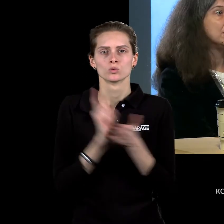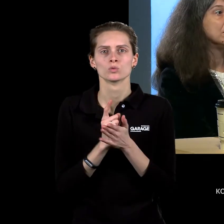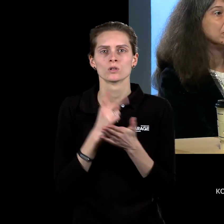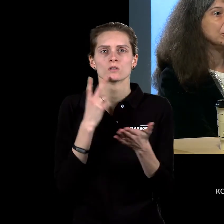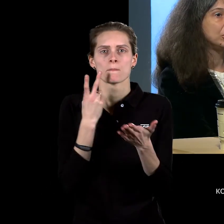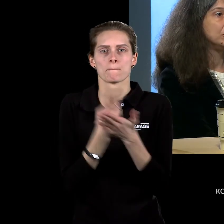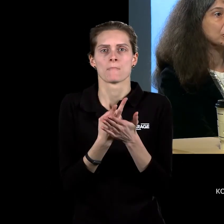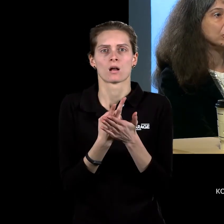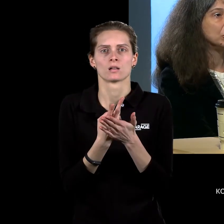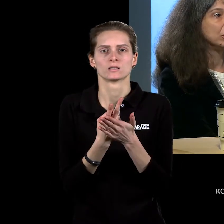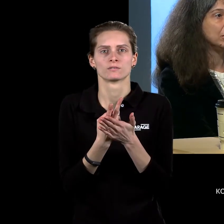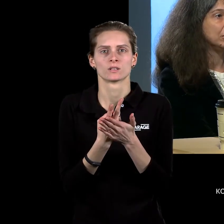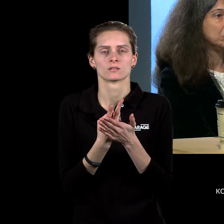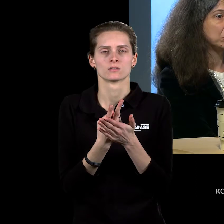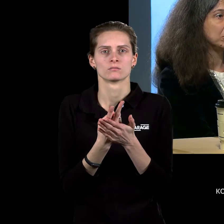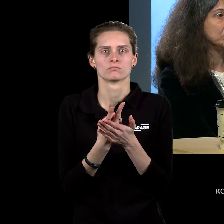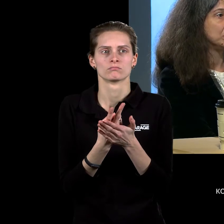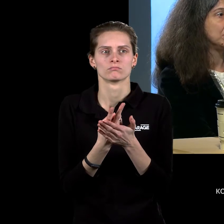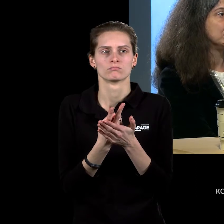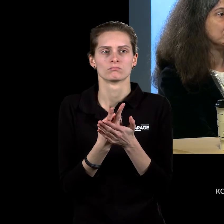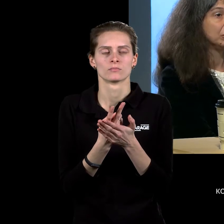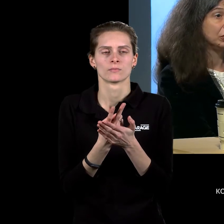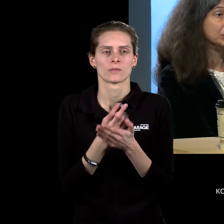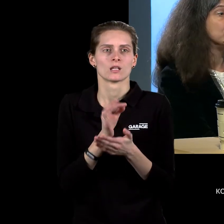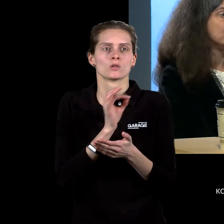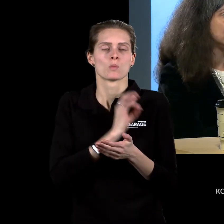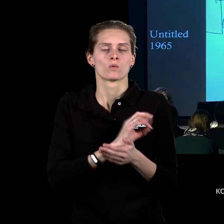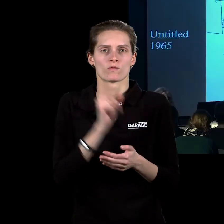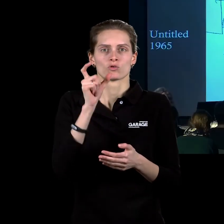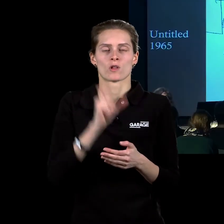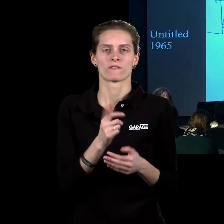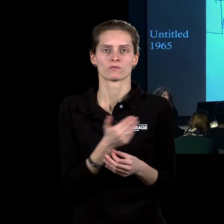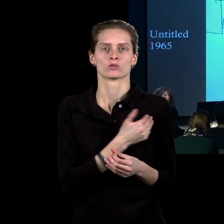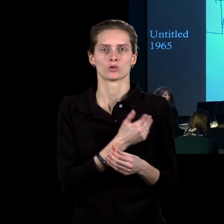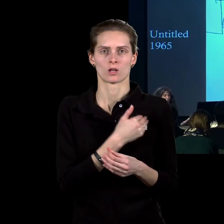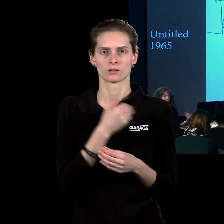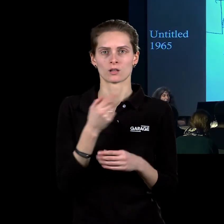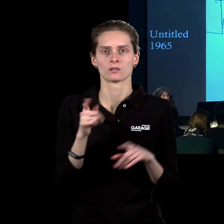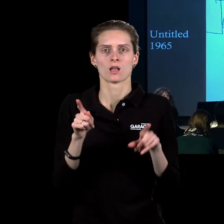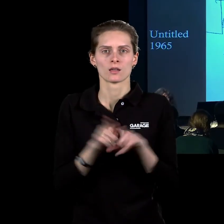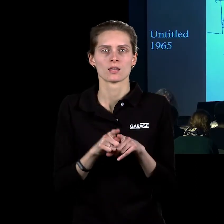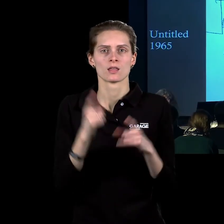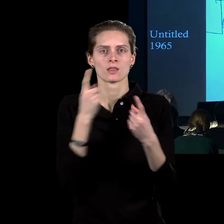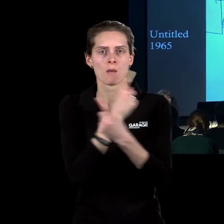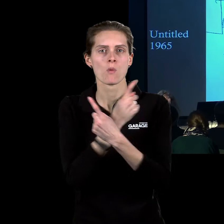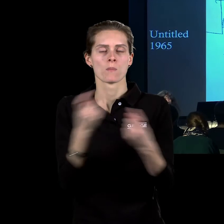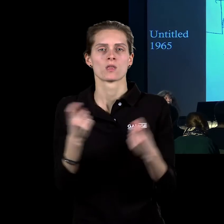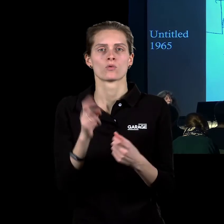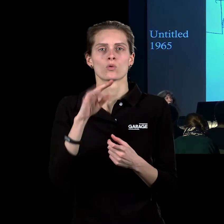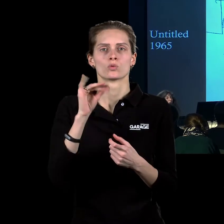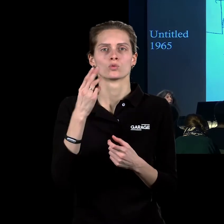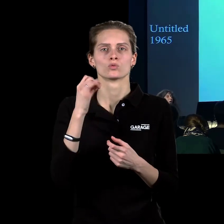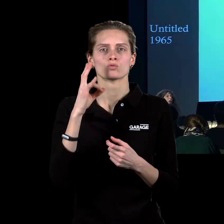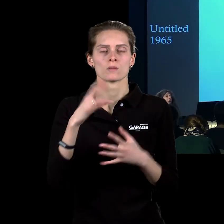показывать функционирование человеческого желания, да, показывать функционирование сексуальности. И вот такие же, как бы напоминающие